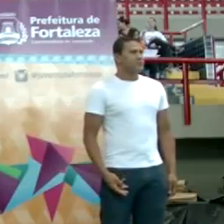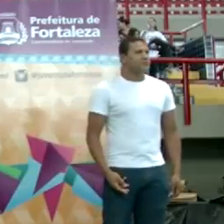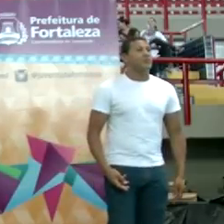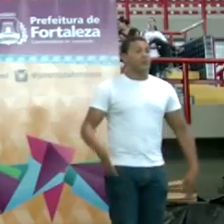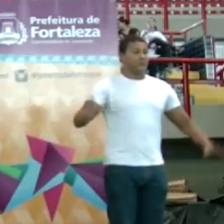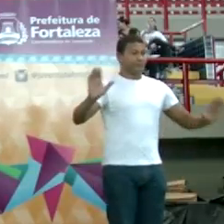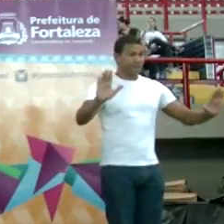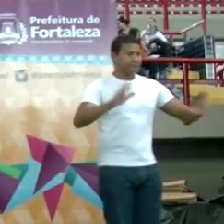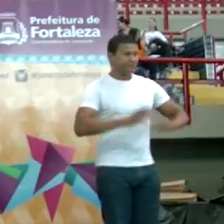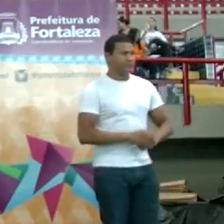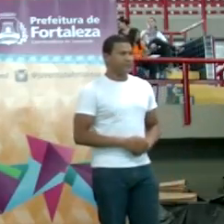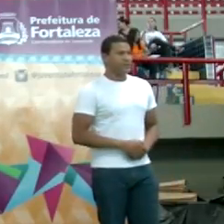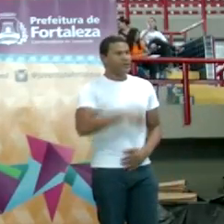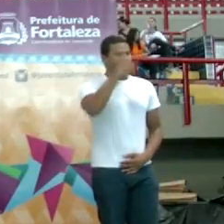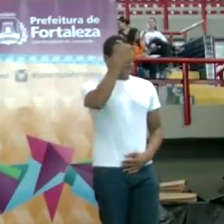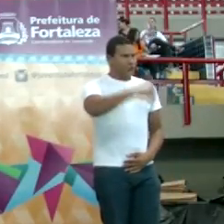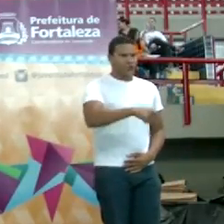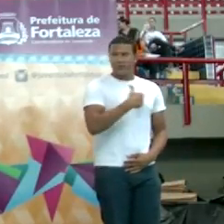sou